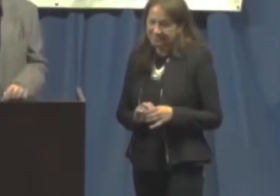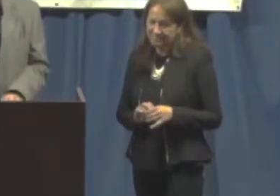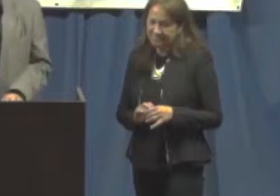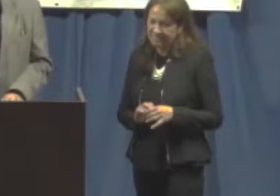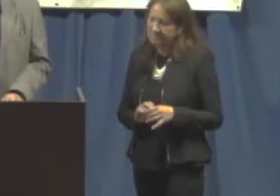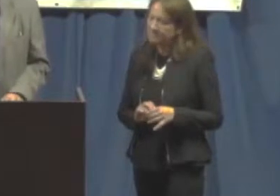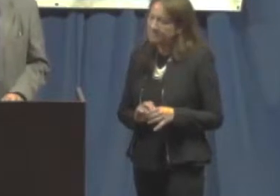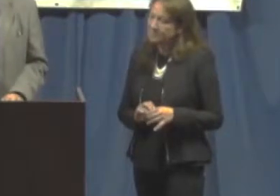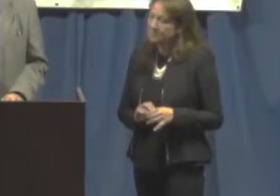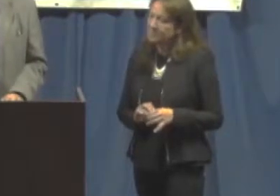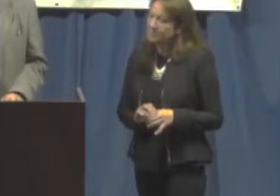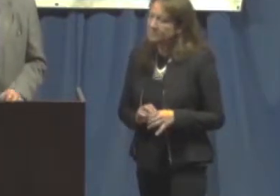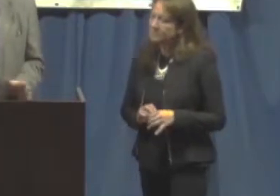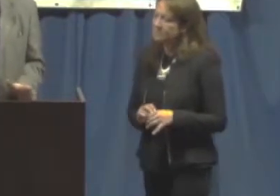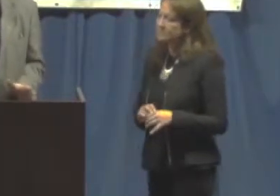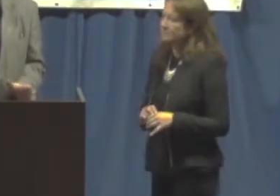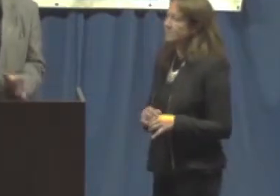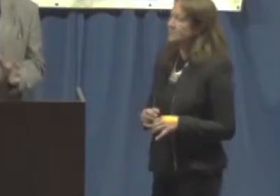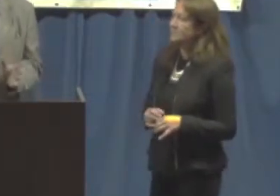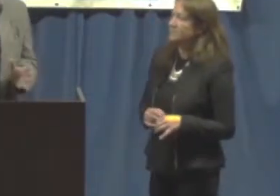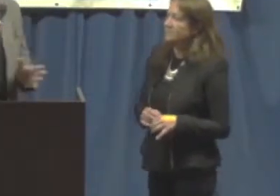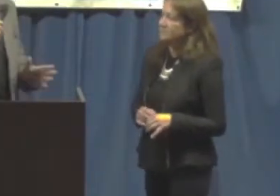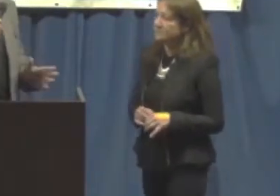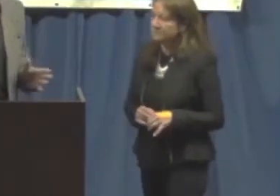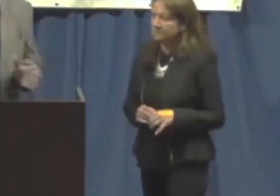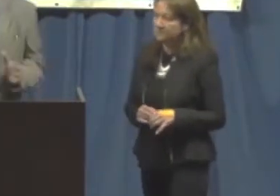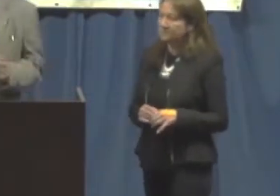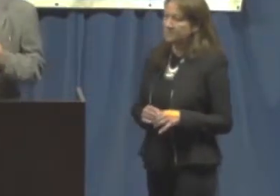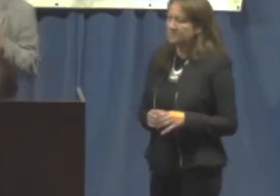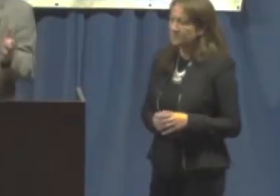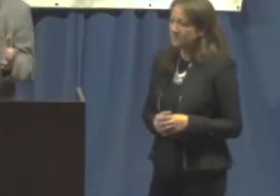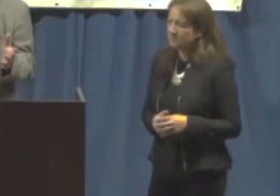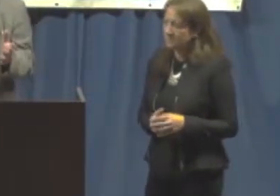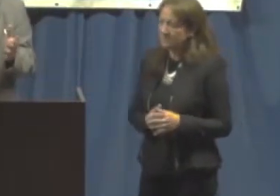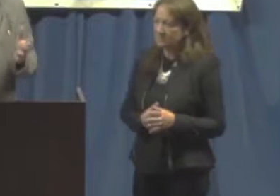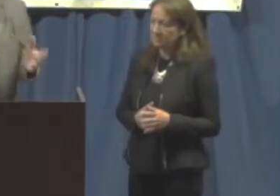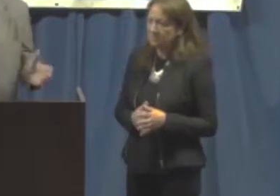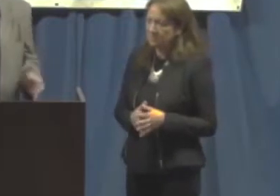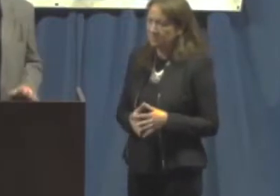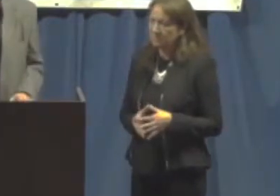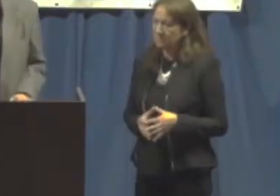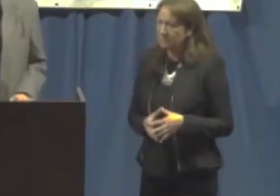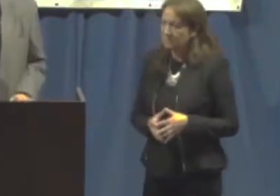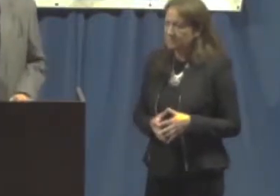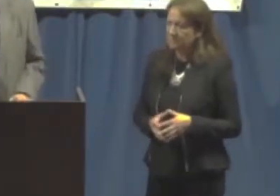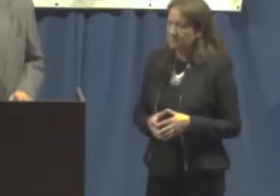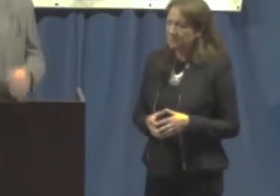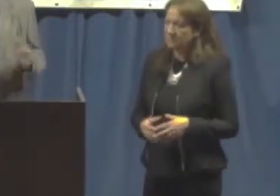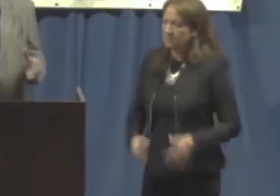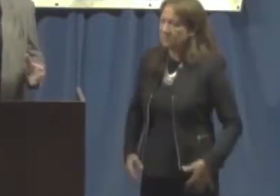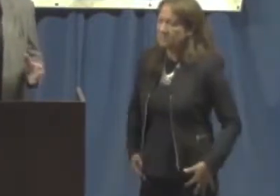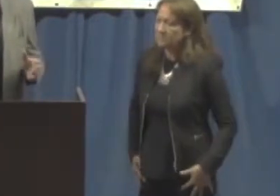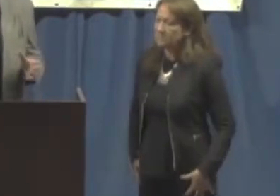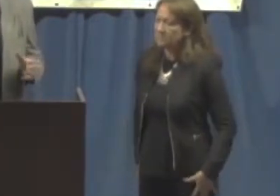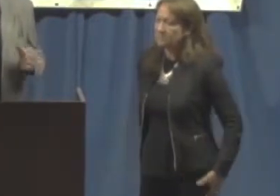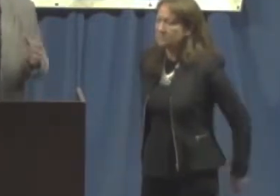participan hemos tratado la necesidad de producir un acercamiento y una